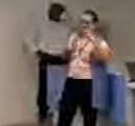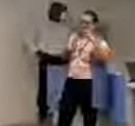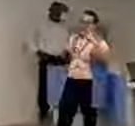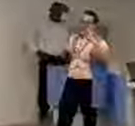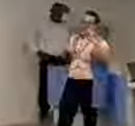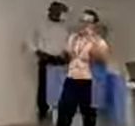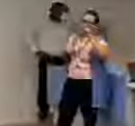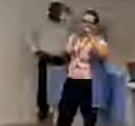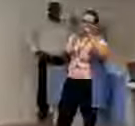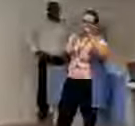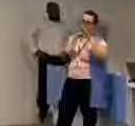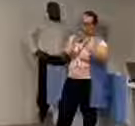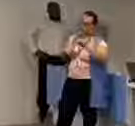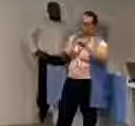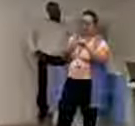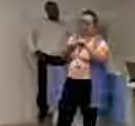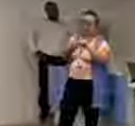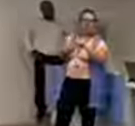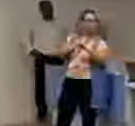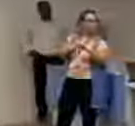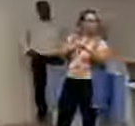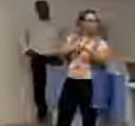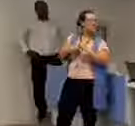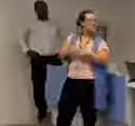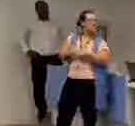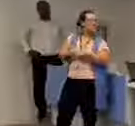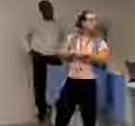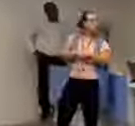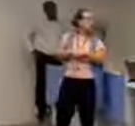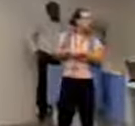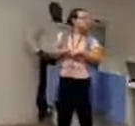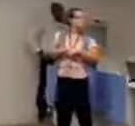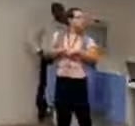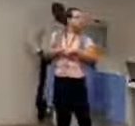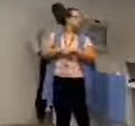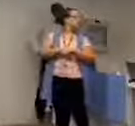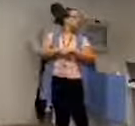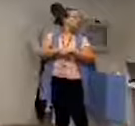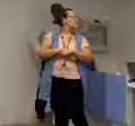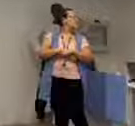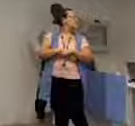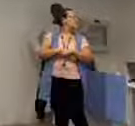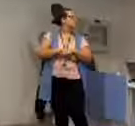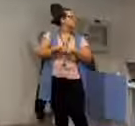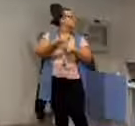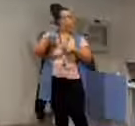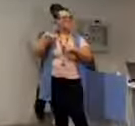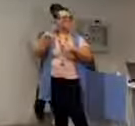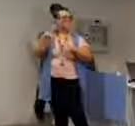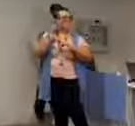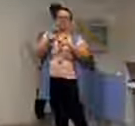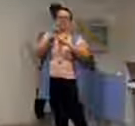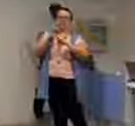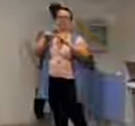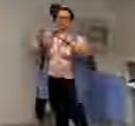no topsoil de cano, e vou definindo meus blanks. Depois, eu vou paletizar